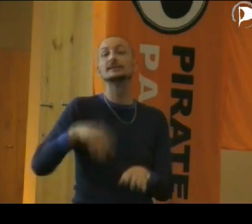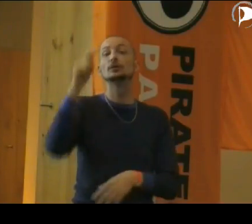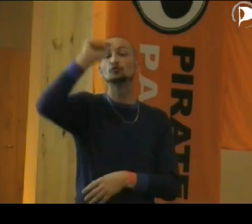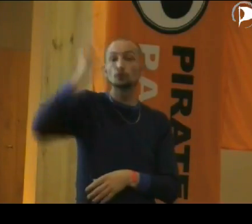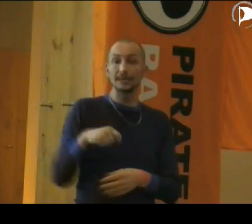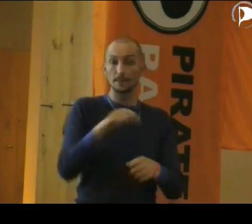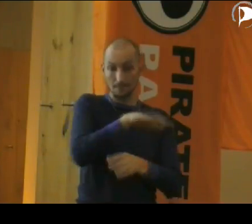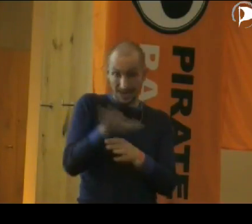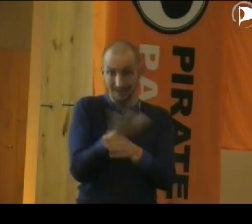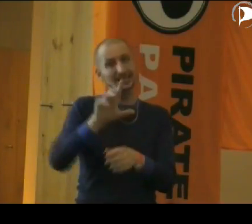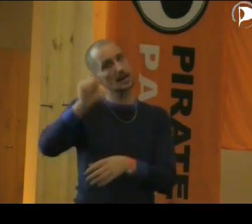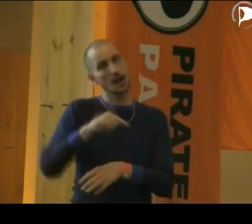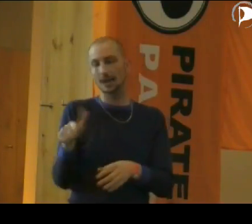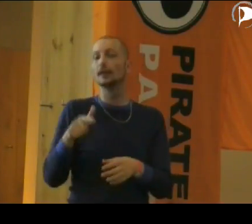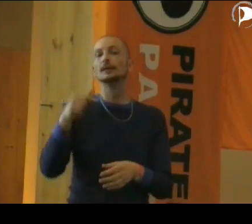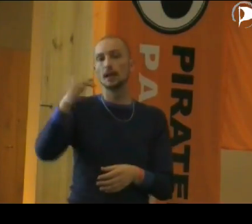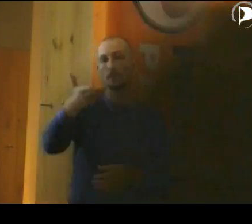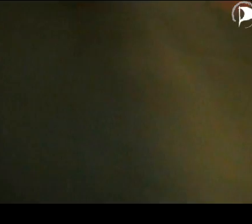leider keine getroffen habe